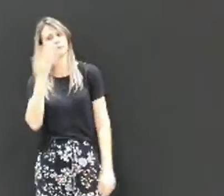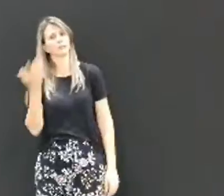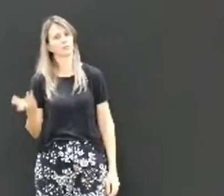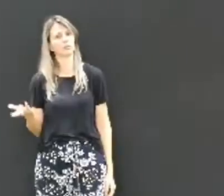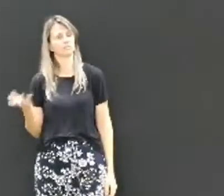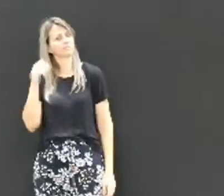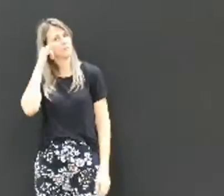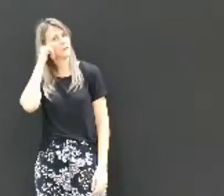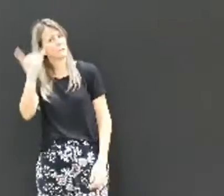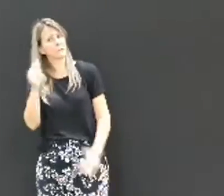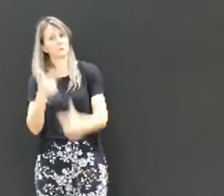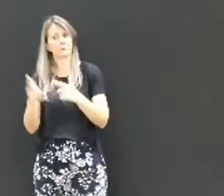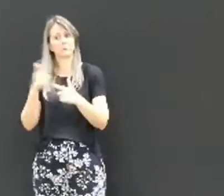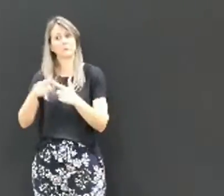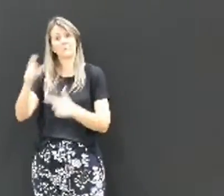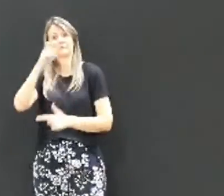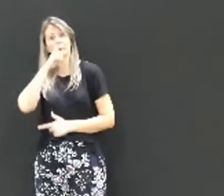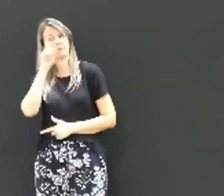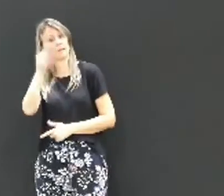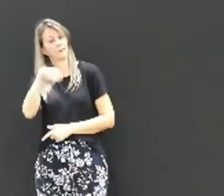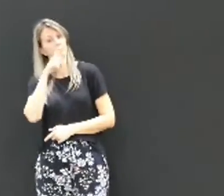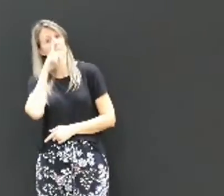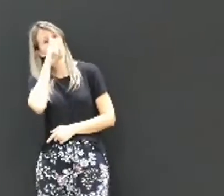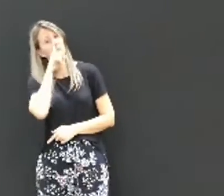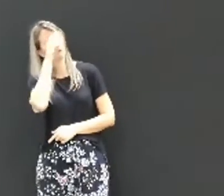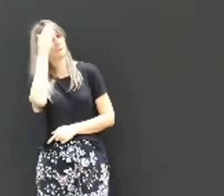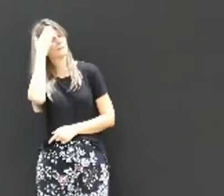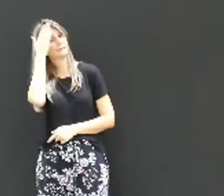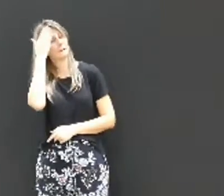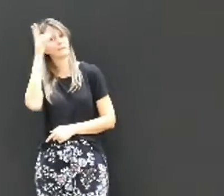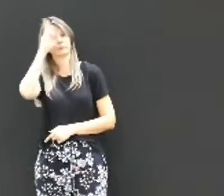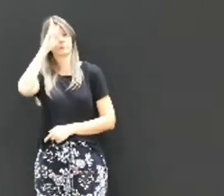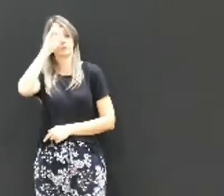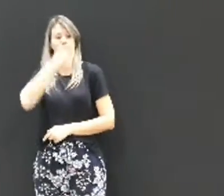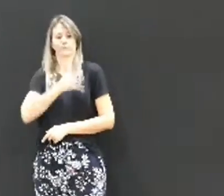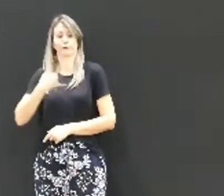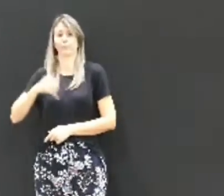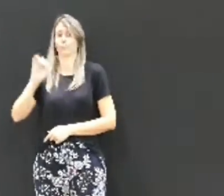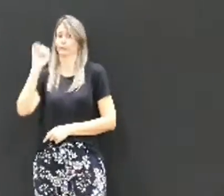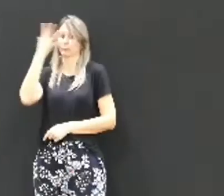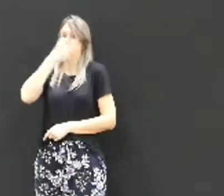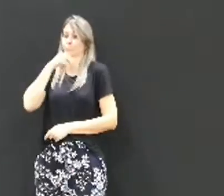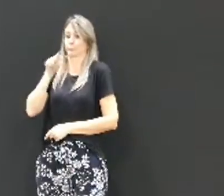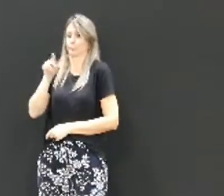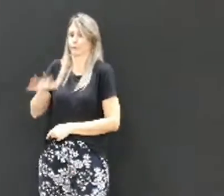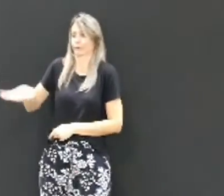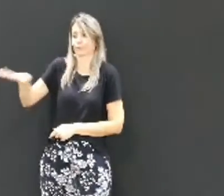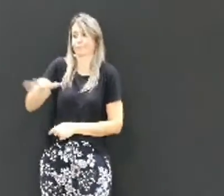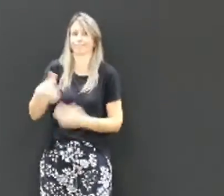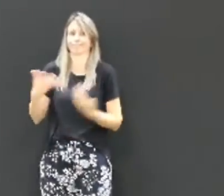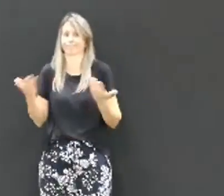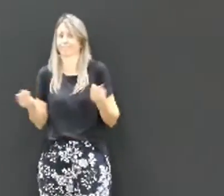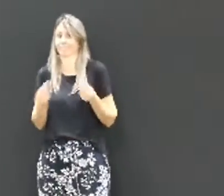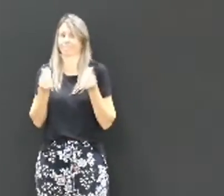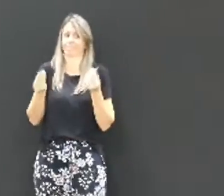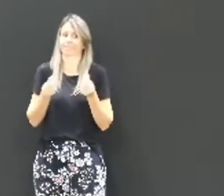de vocês, tá? Precisamos evitar, sim, a inveja, a fofoca, isso é muito perigoso. Precisamos ter uma vida